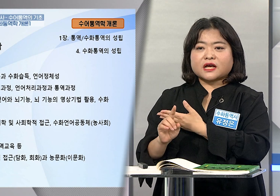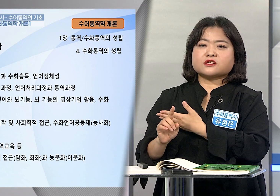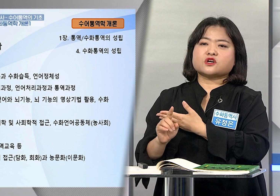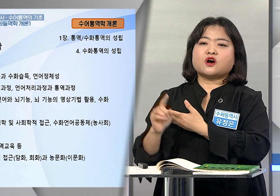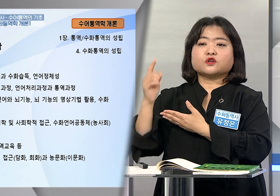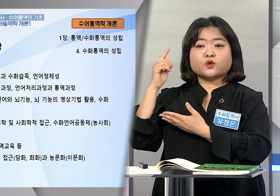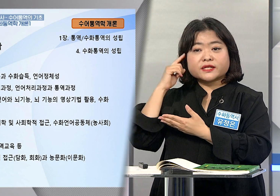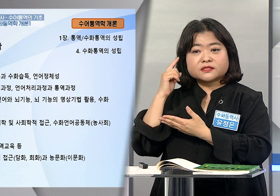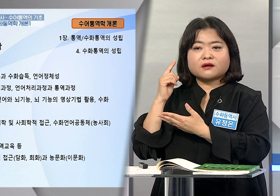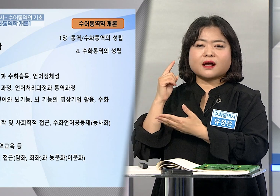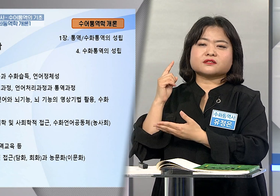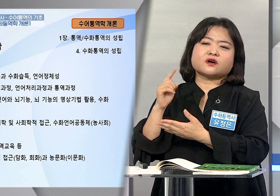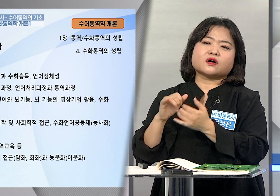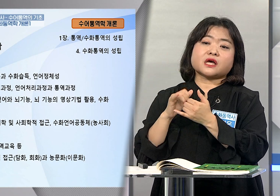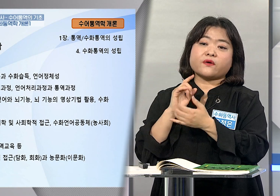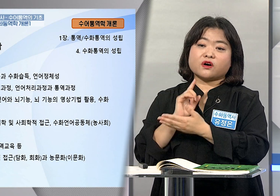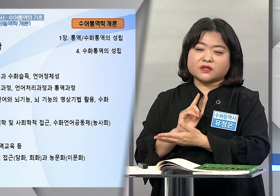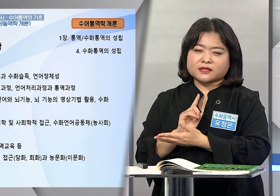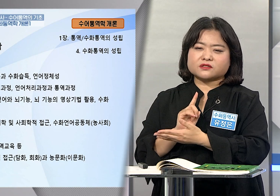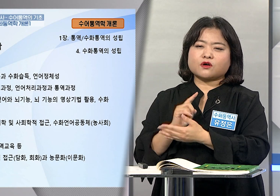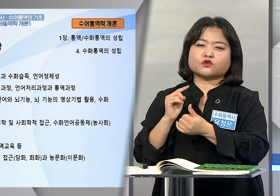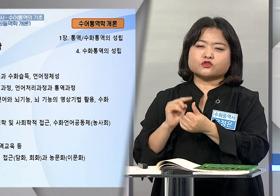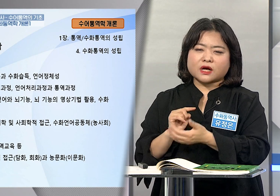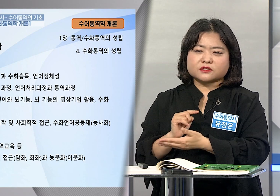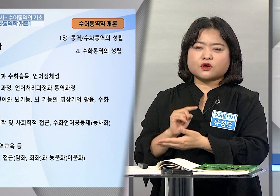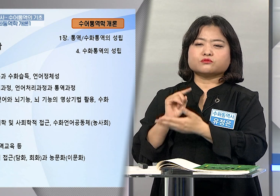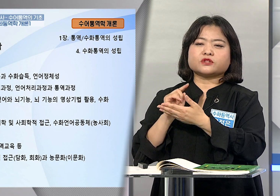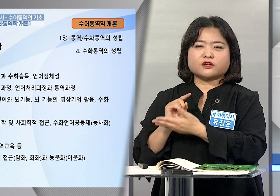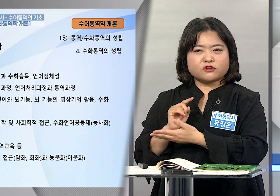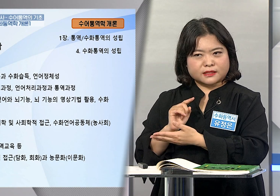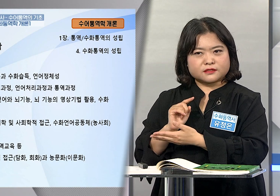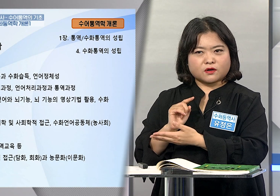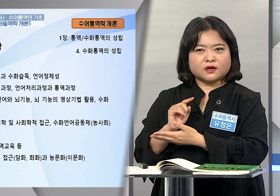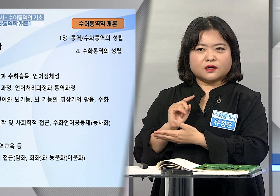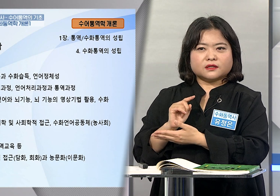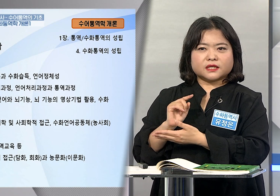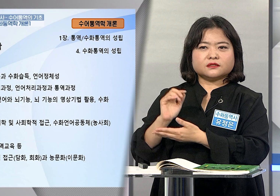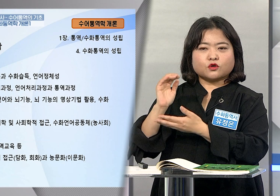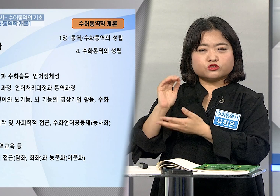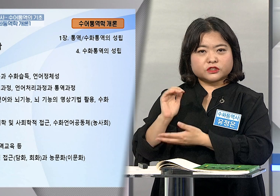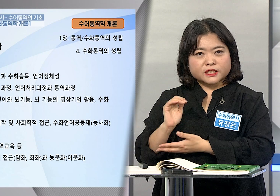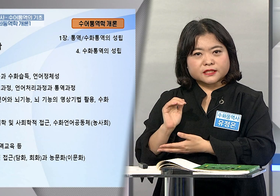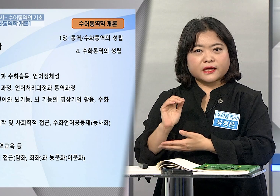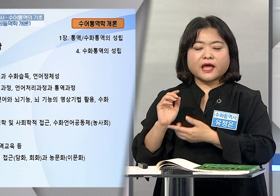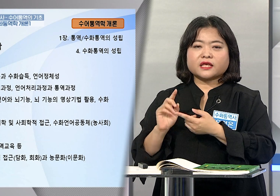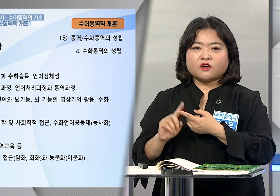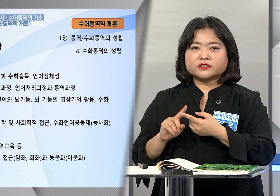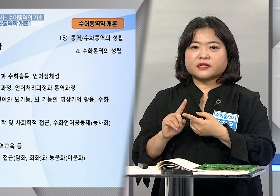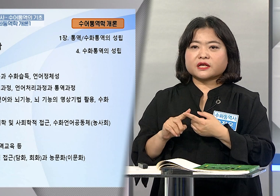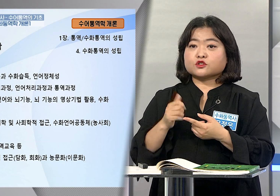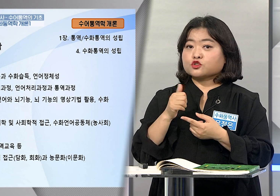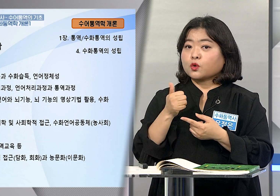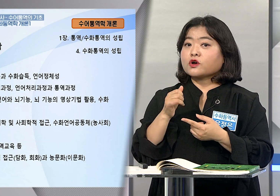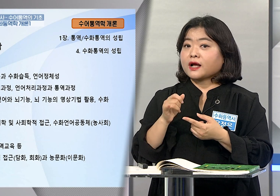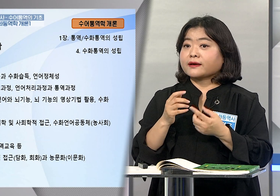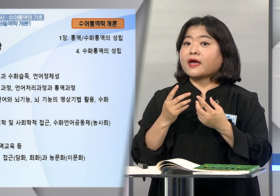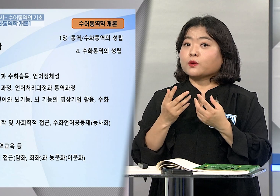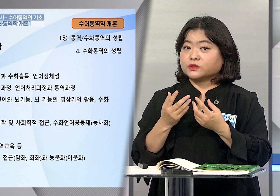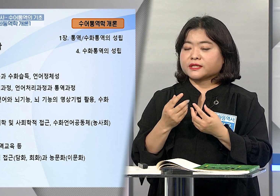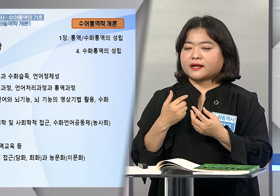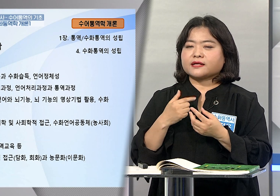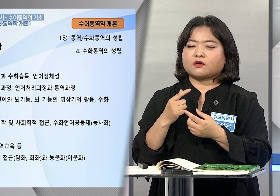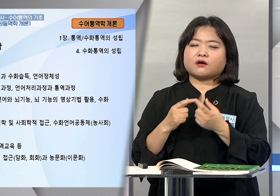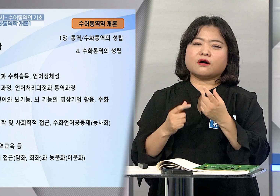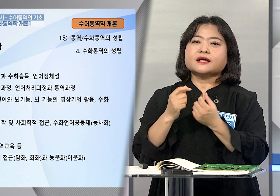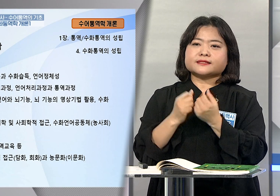인지 언어학적, 뇌신경학적, 사회 언어학적, 교육학적, 문화인류학적 인 연구들이 있는데 이것에 대해서는 통역학